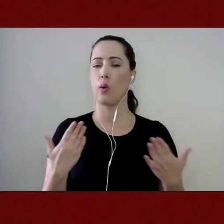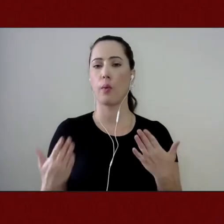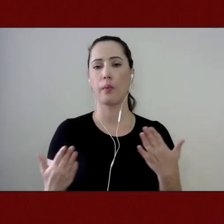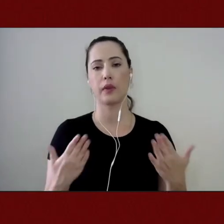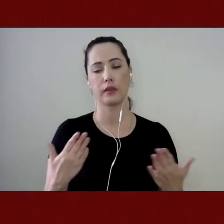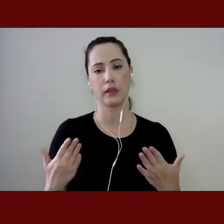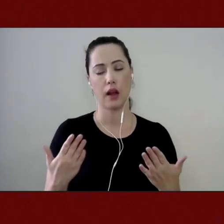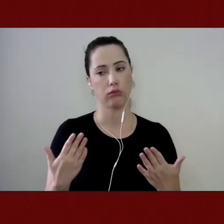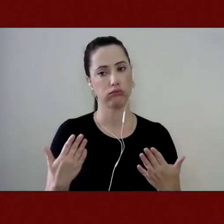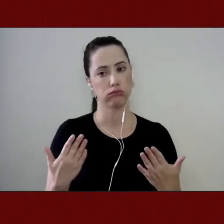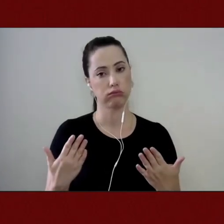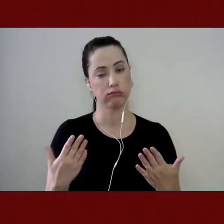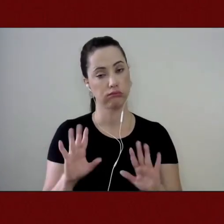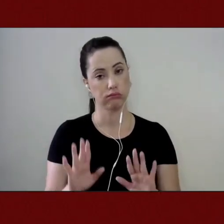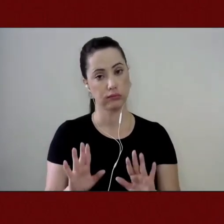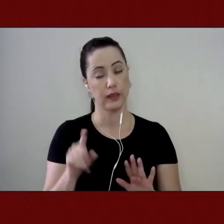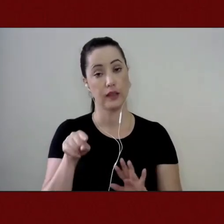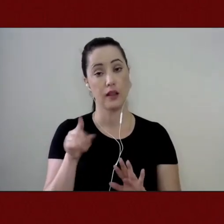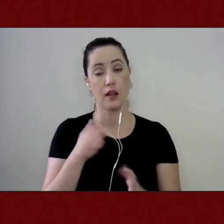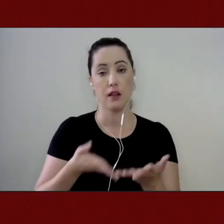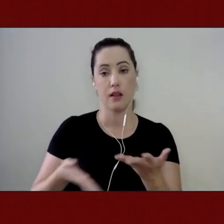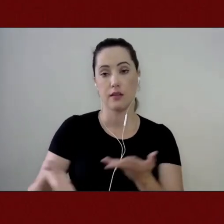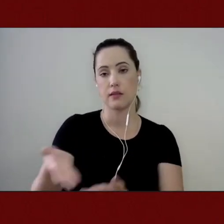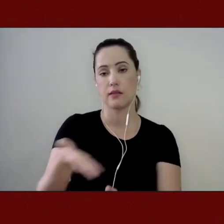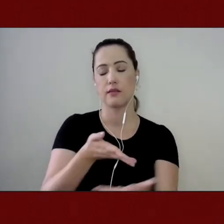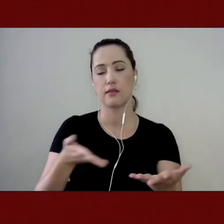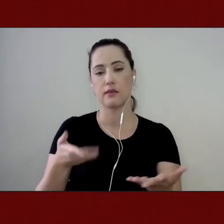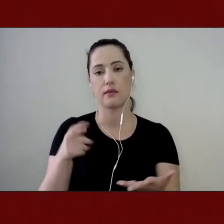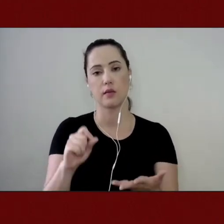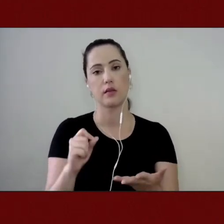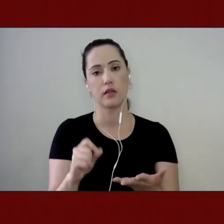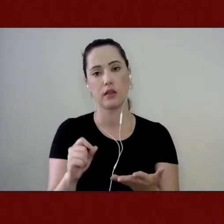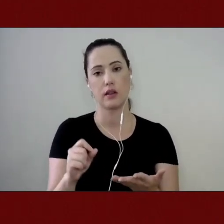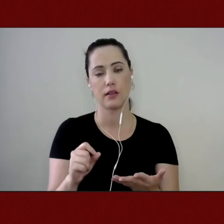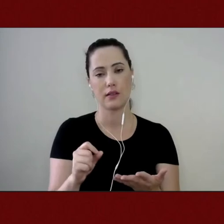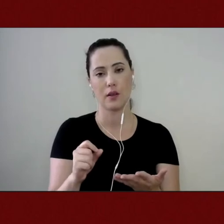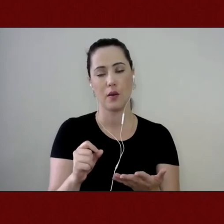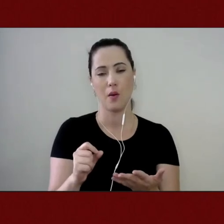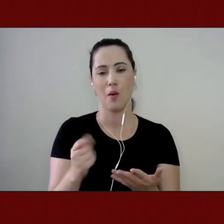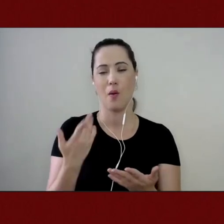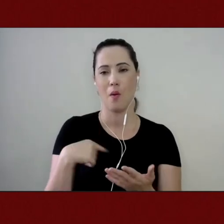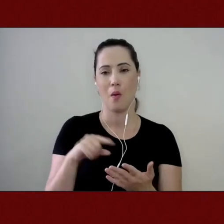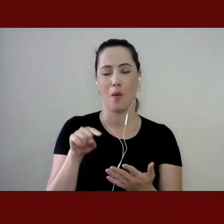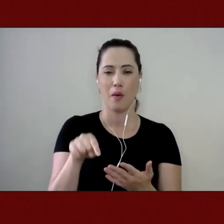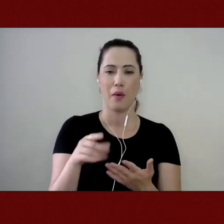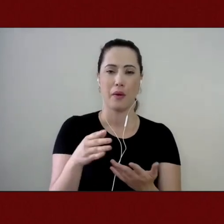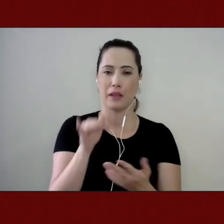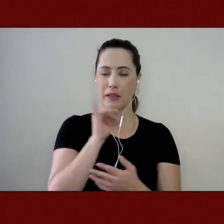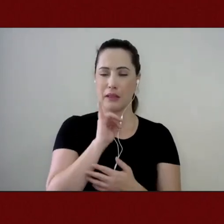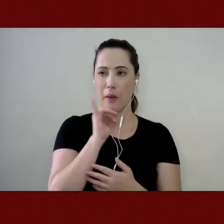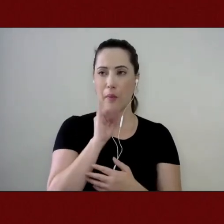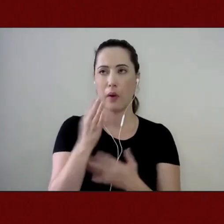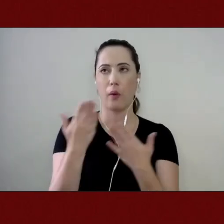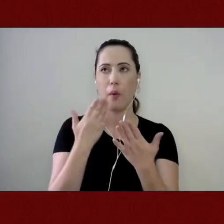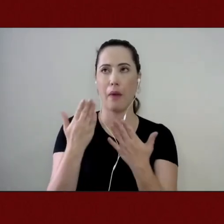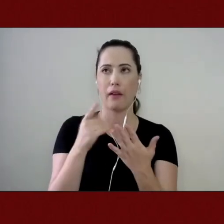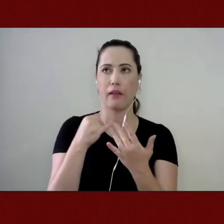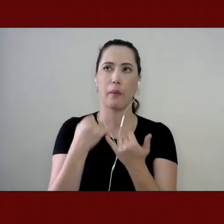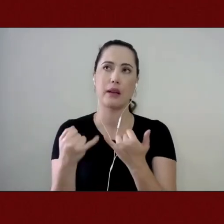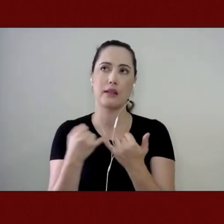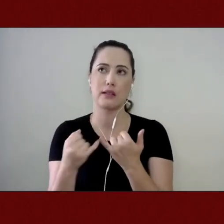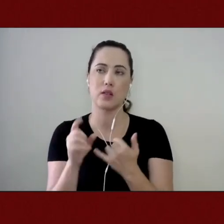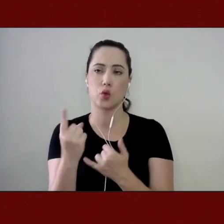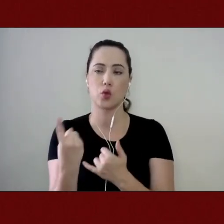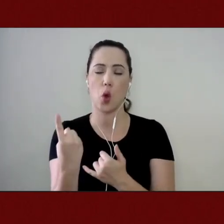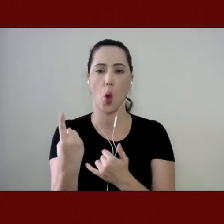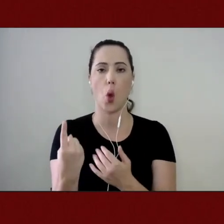uma relativização desta relação de mão única que foi apontada pela historiografia. Na verdade, a tendência é apontar uma